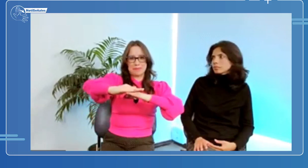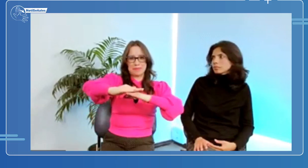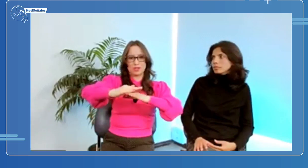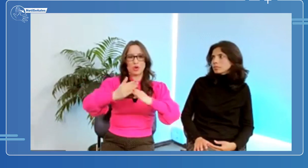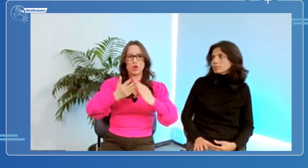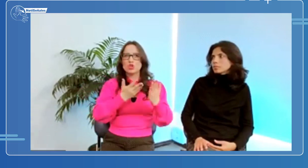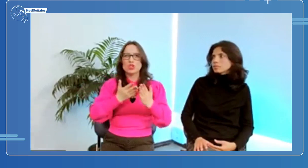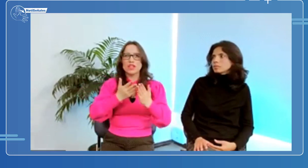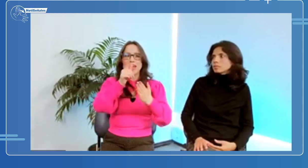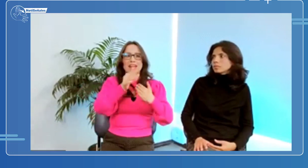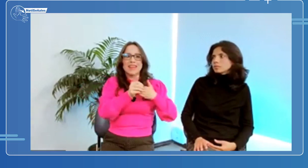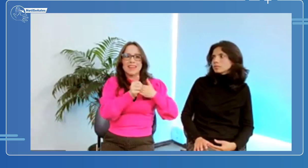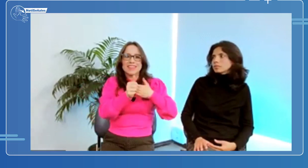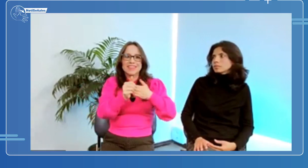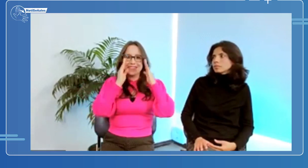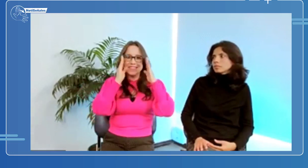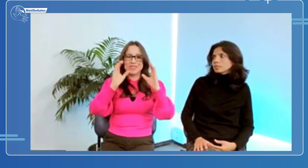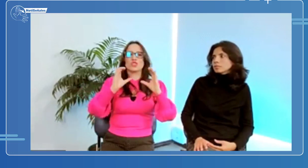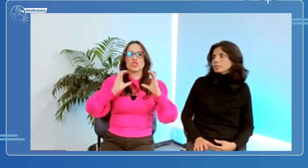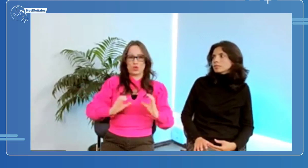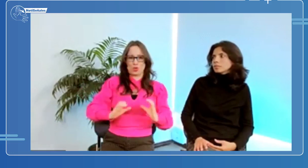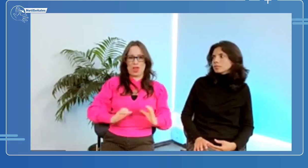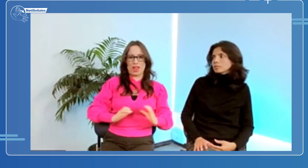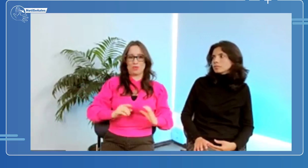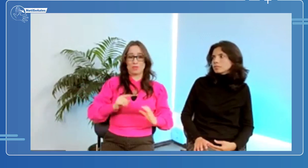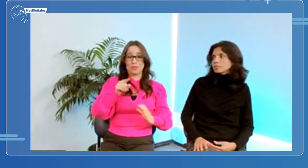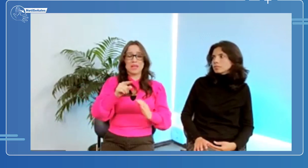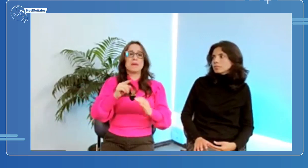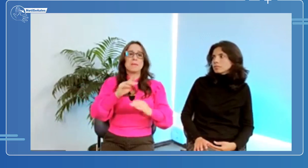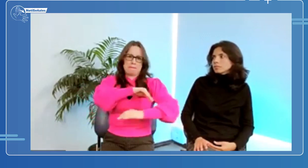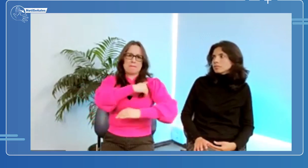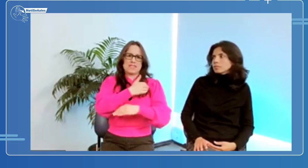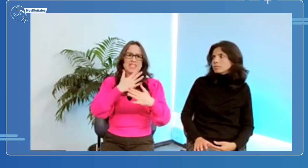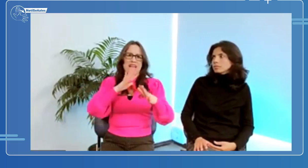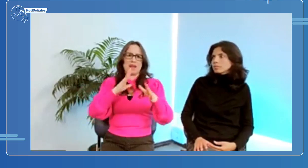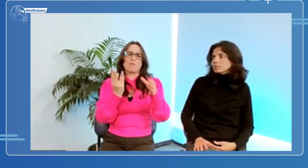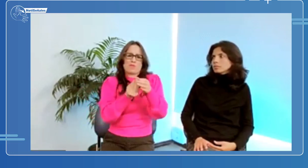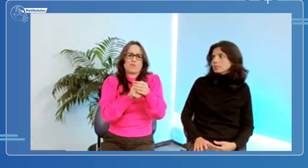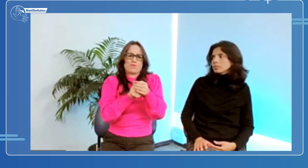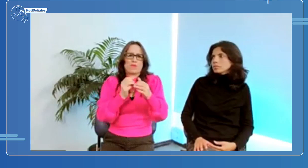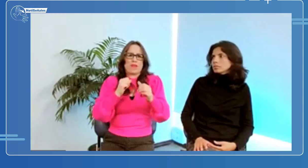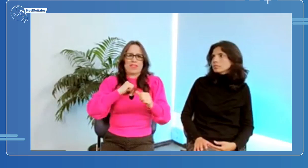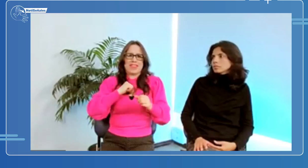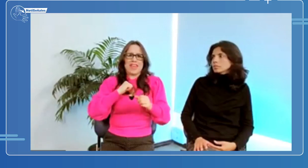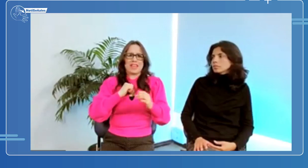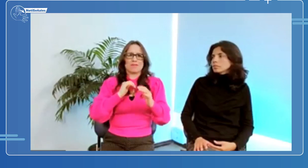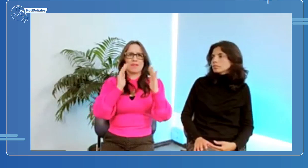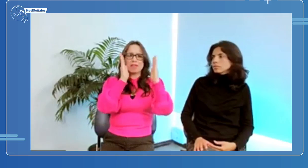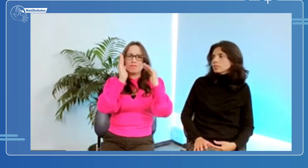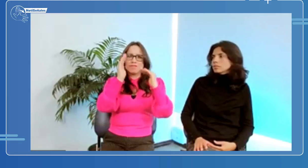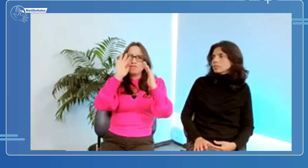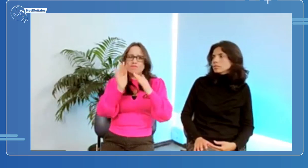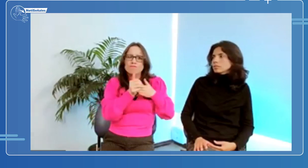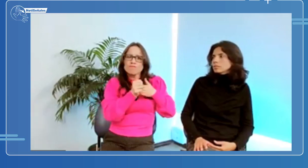En el primer piso están nuestras oficinas, ¿sí? Allí aparece guía de atención al ciudadano. Ya hemos hecho como